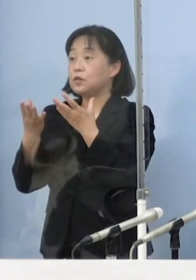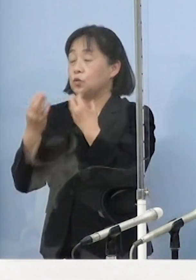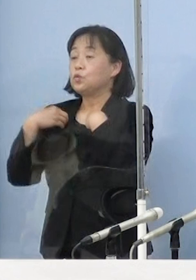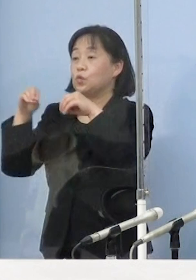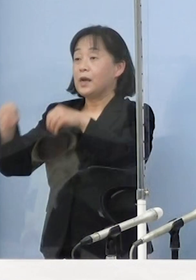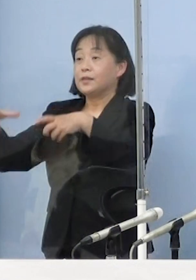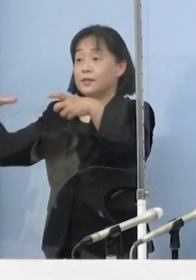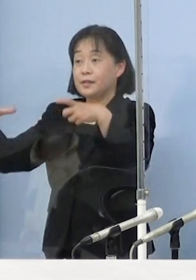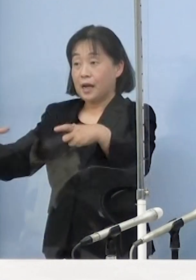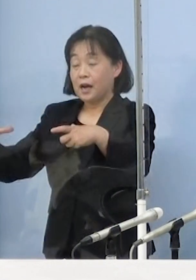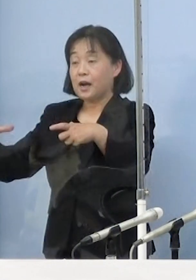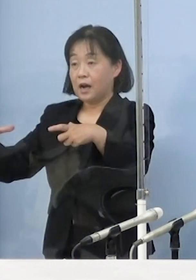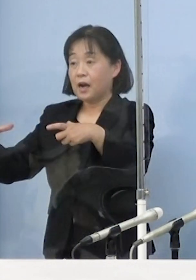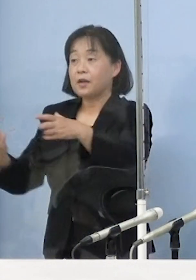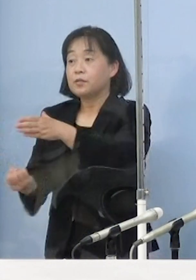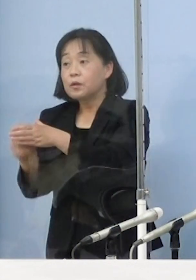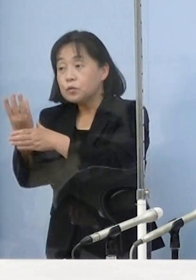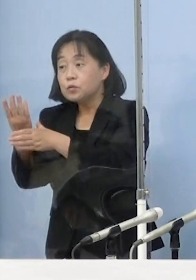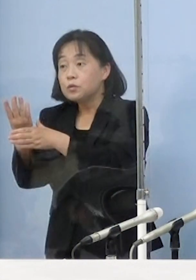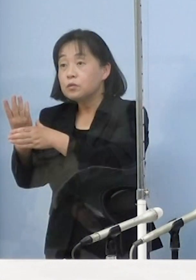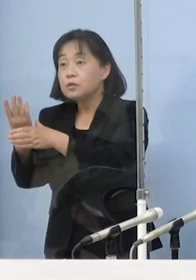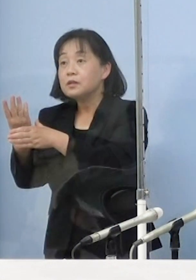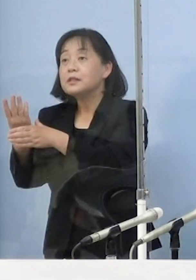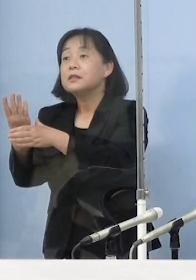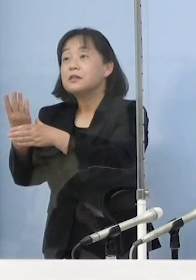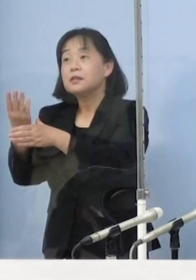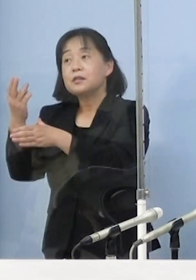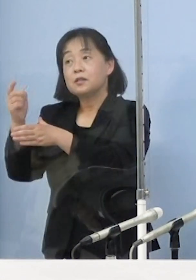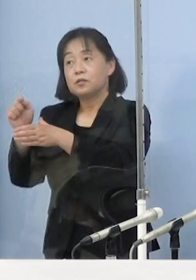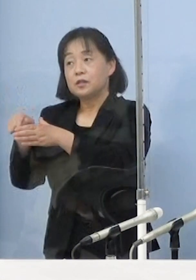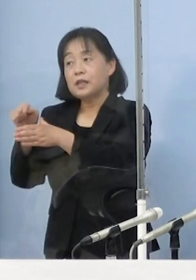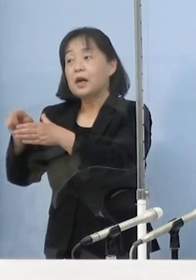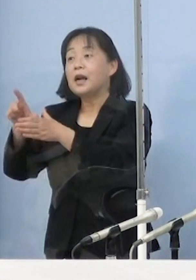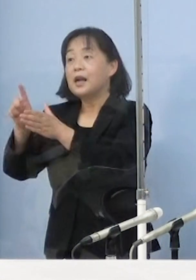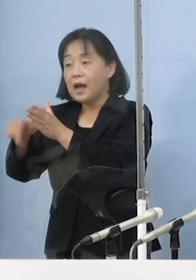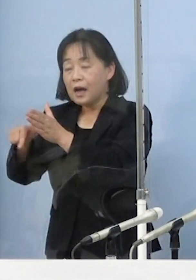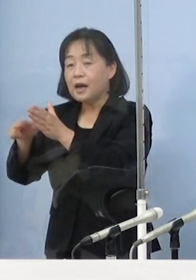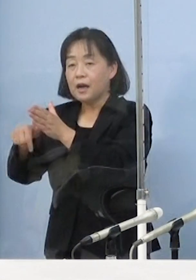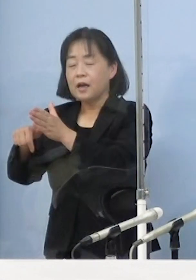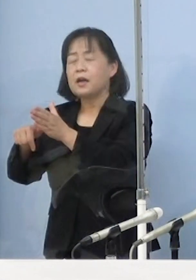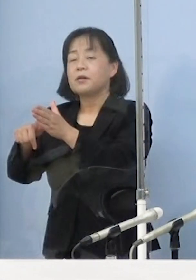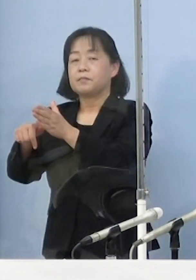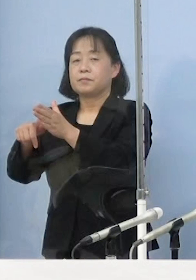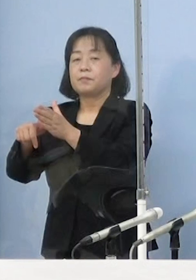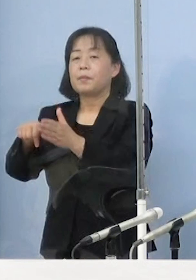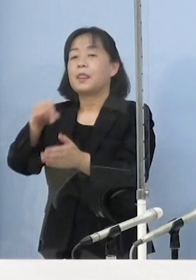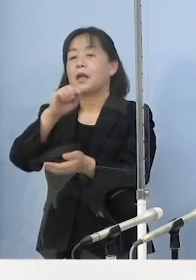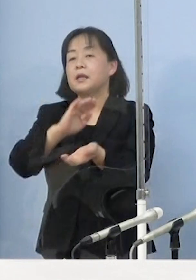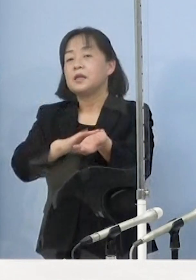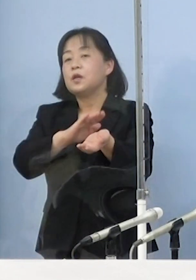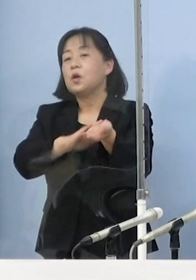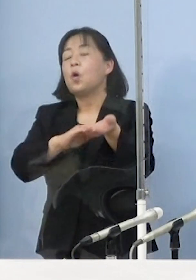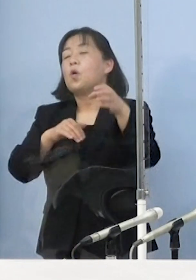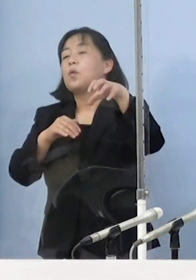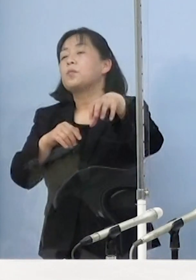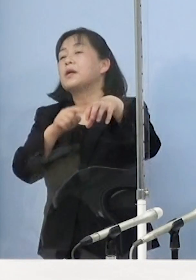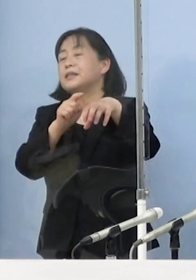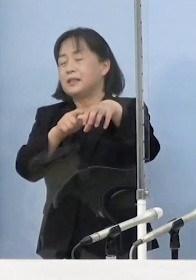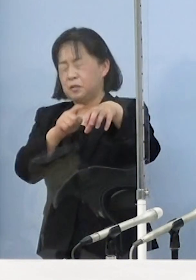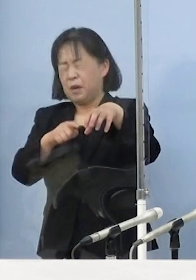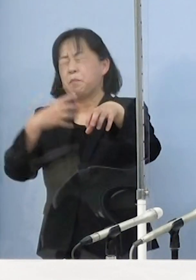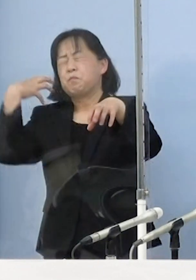など、ひとたび感染が拡大をすれば、医療機関に大きな負荷がかか